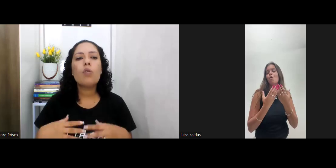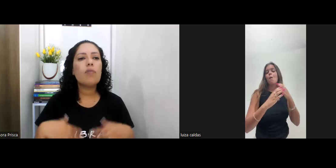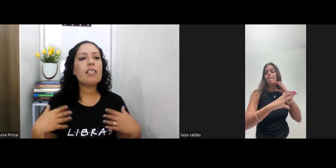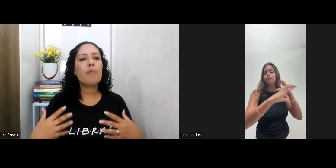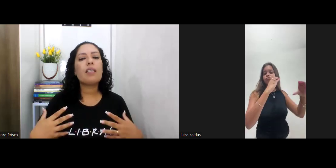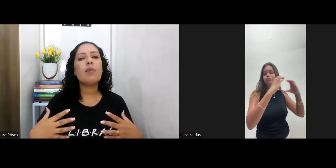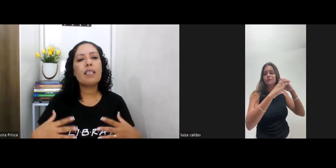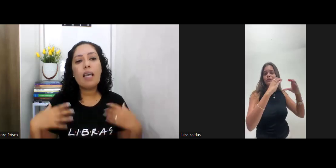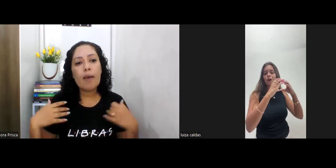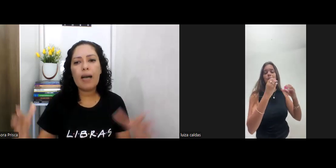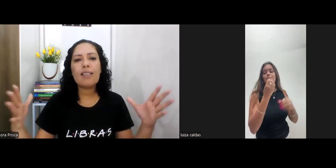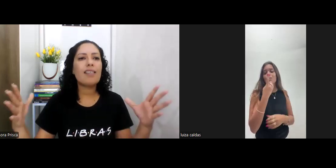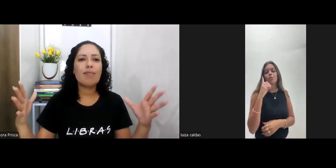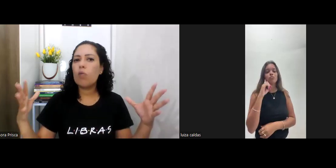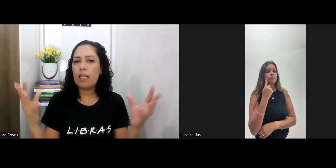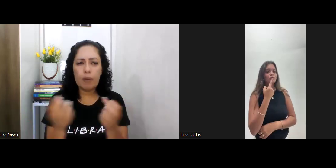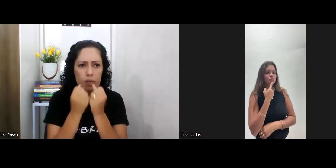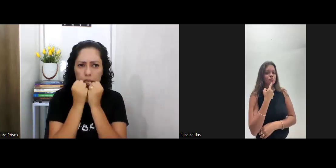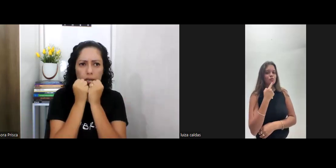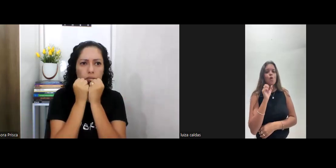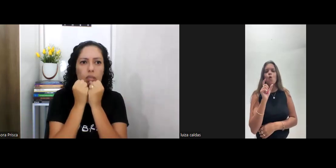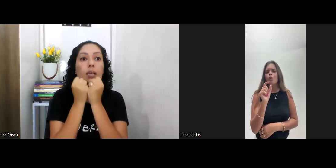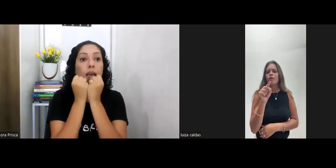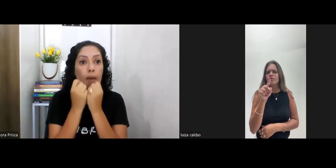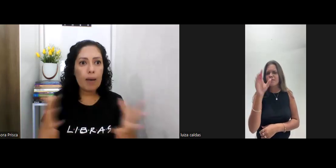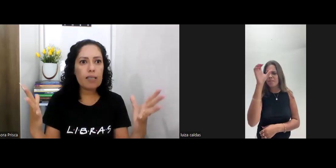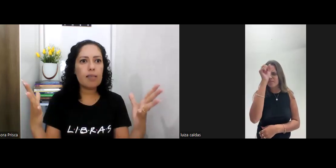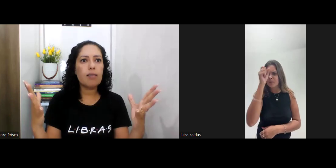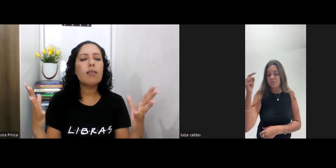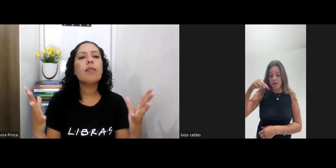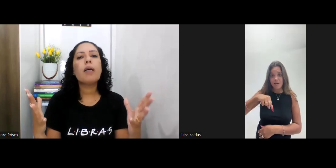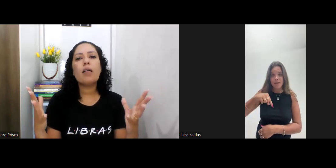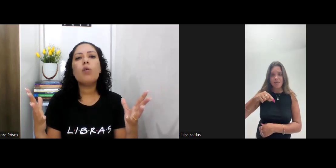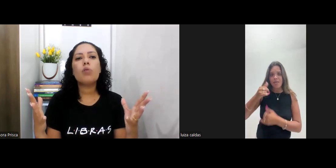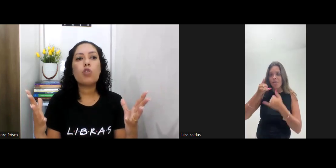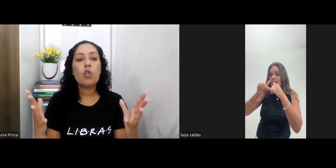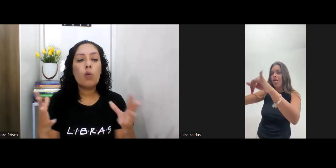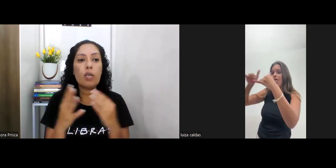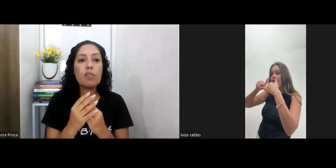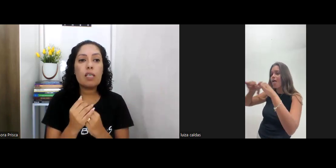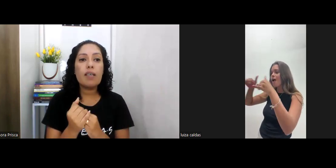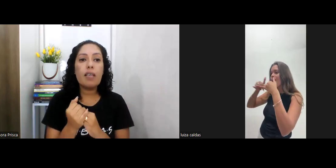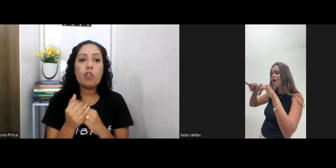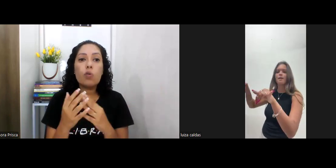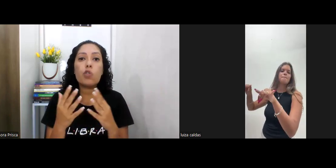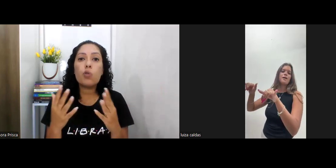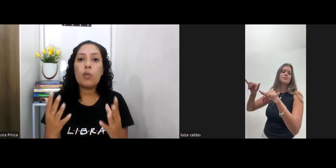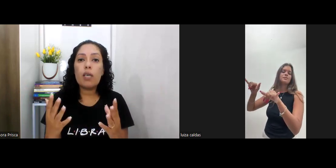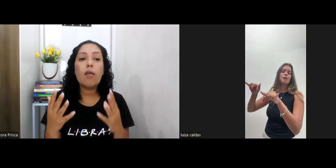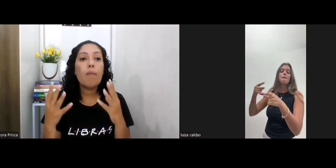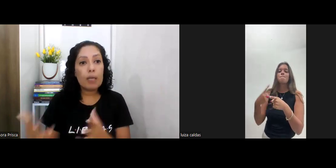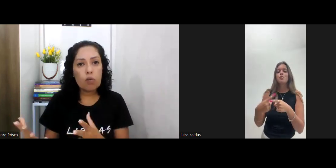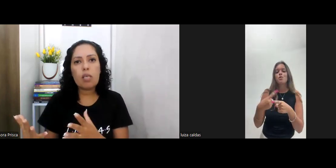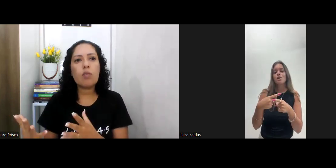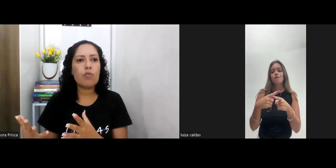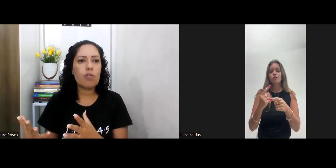conhecimento. O que você aprendeu aqui, repasse. Não guarda para você, não. Repassa para outros, porque você vai